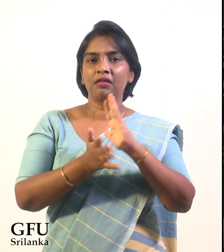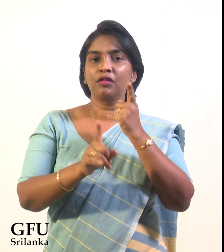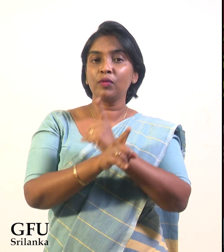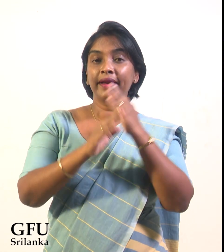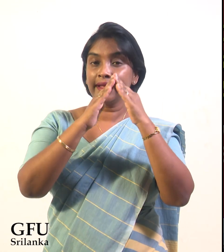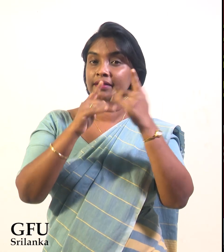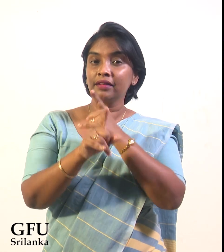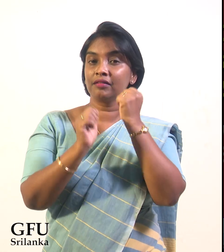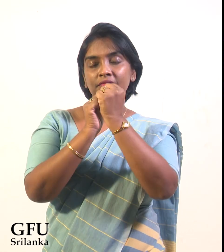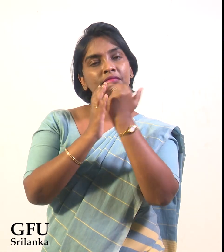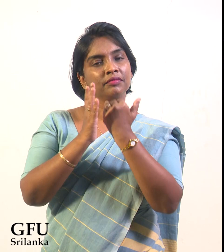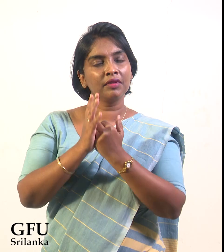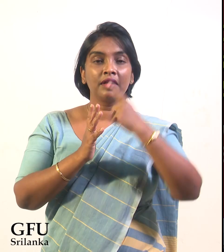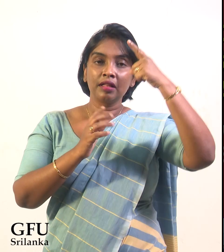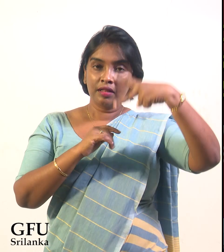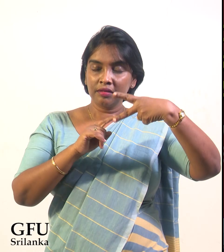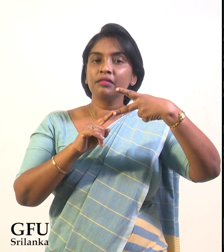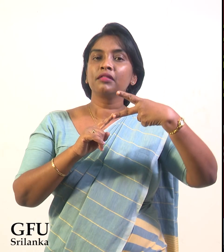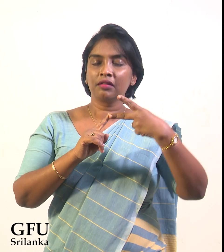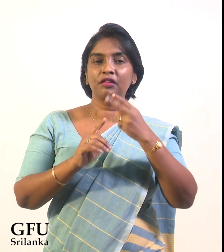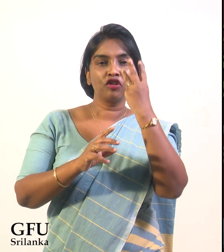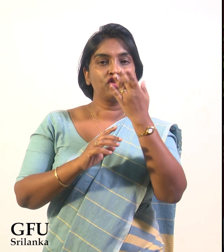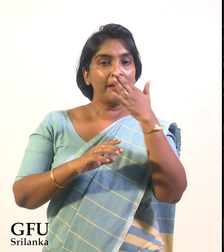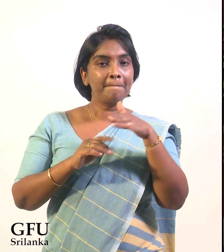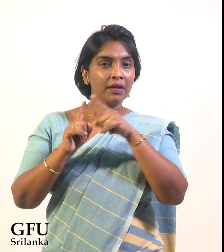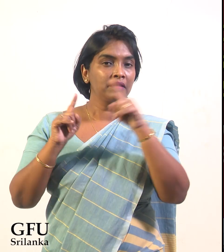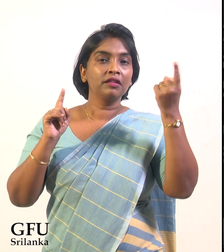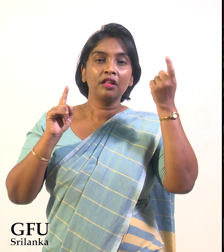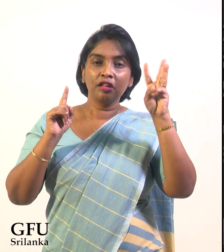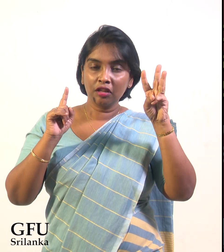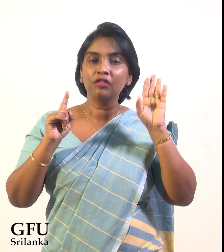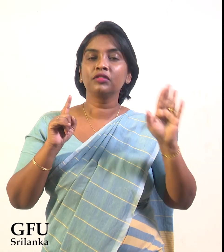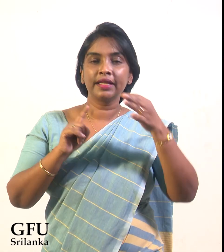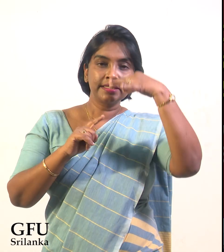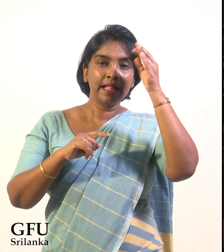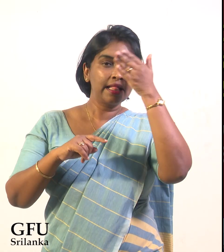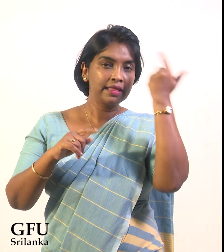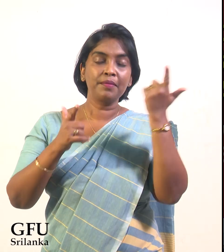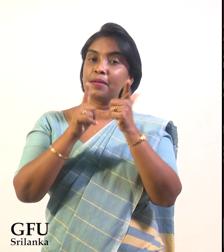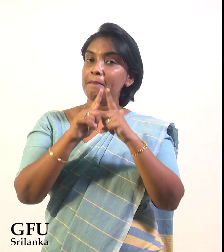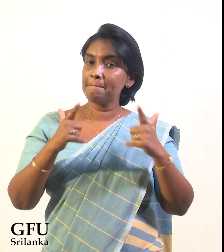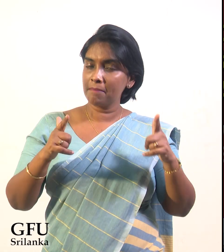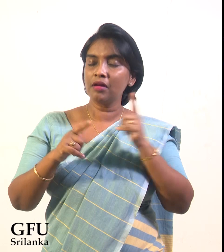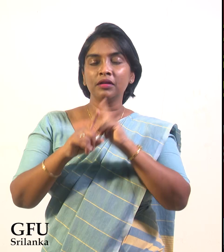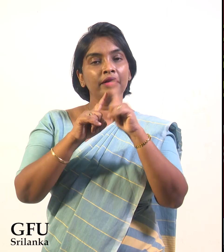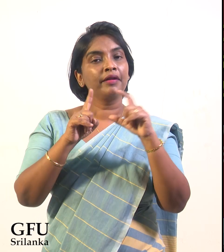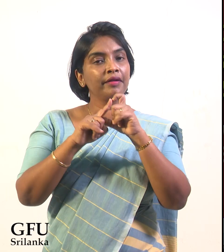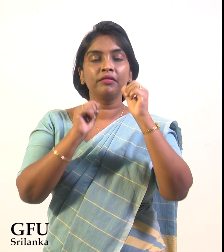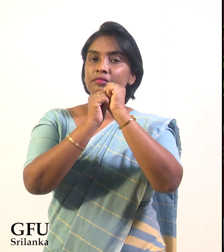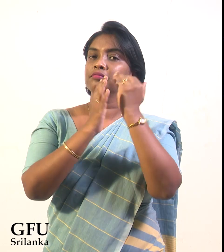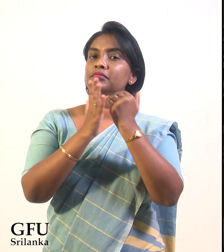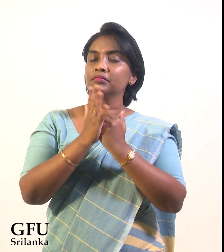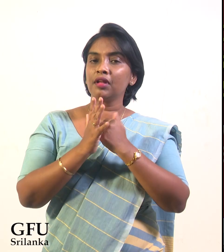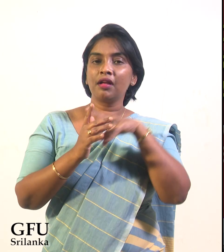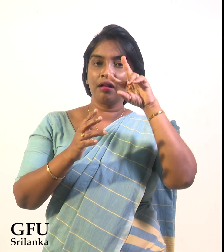වැළැක්වීම සඳහා ගුරු ගෙදර වැඩසටහනේ දෙවැනි අදියරයටතේ තුන ශ්‍රේණිය සිට 13 ශ්‍රේණිය දක්වා සිංහල හා දෙමළ මාධ්‍ය